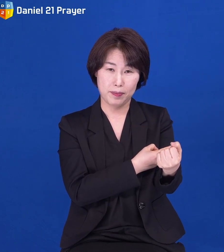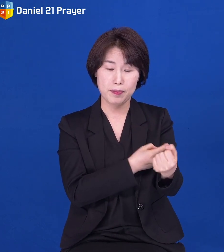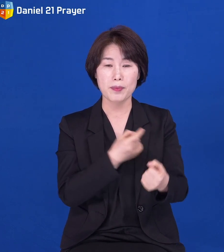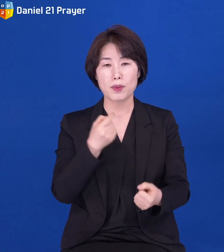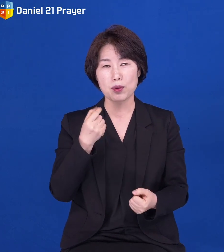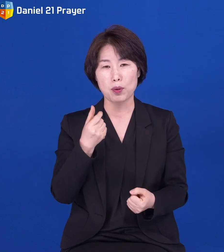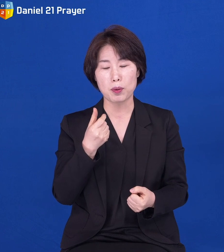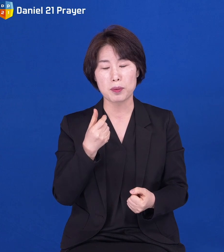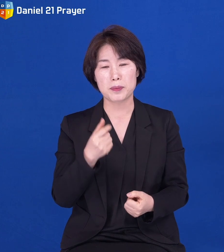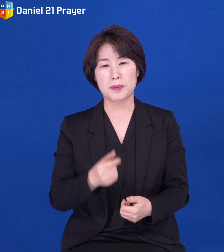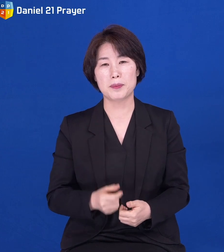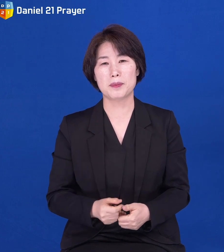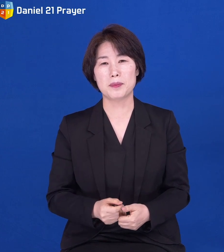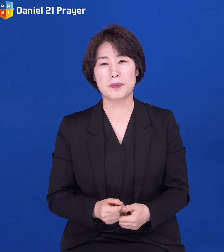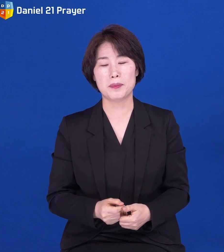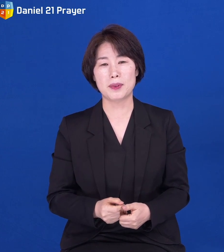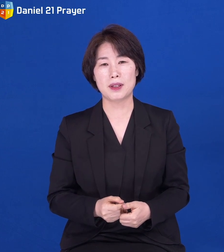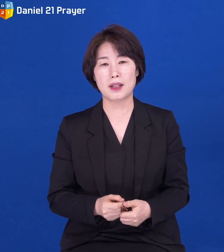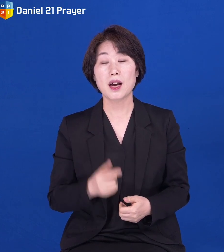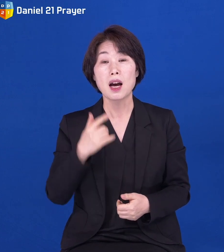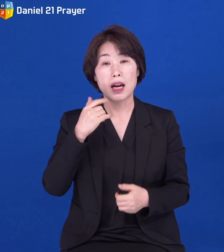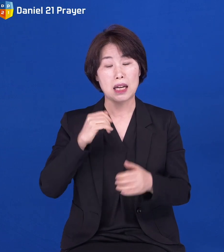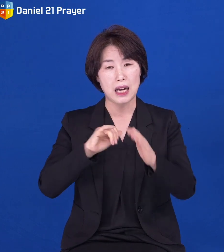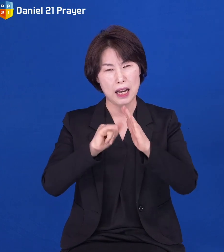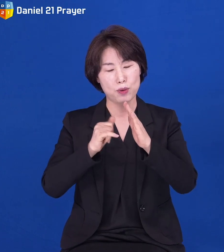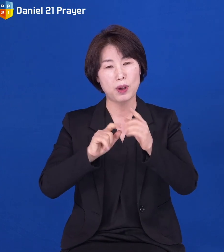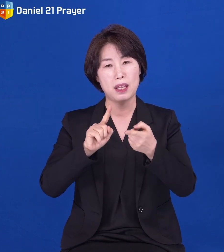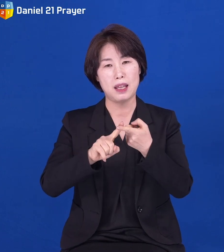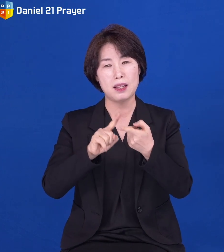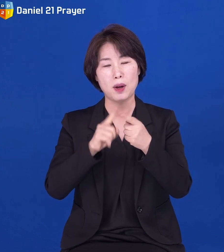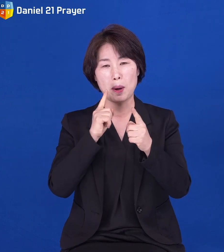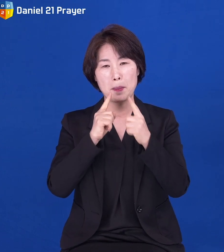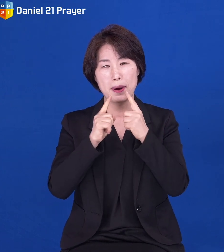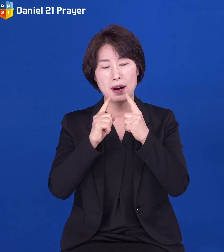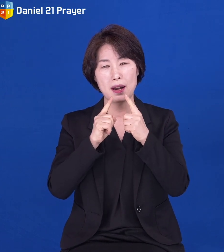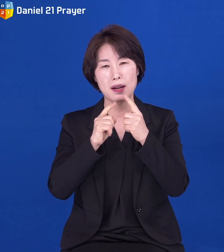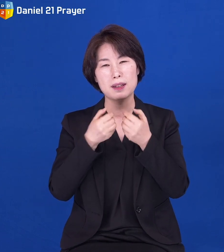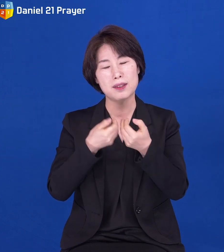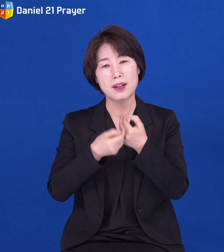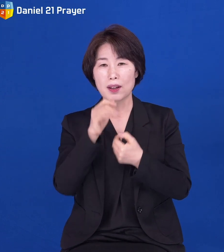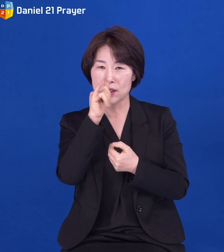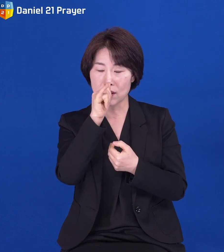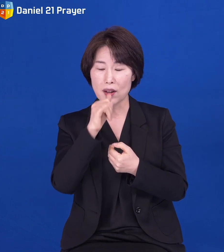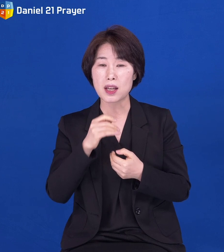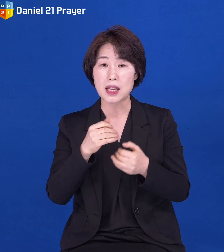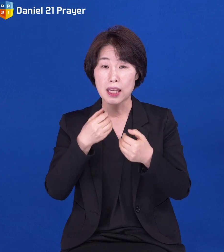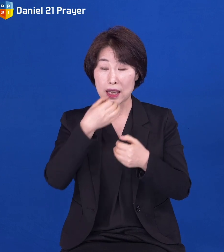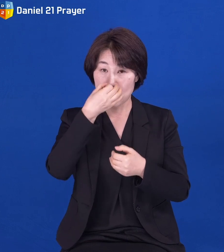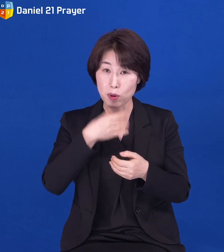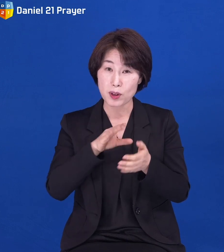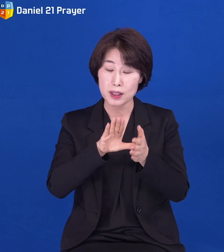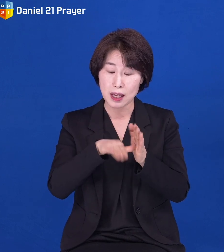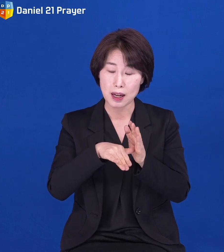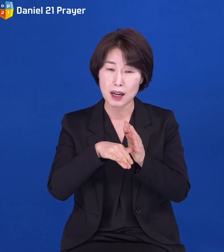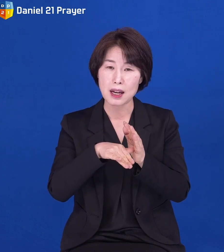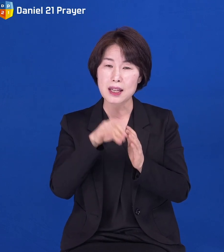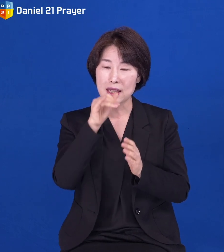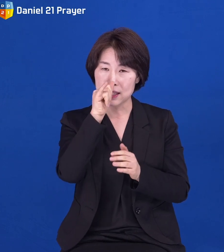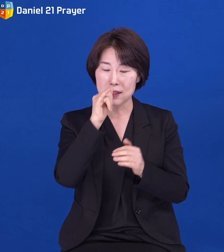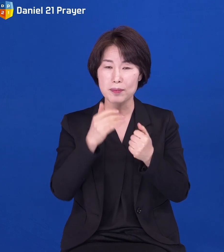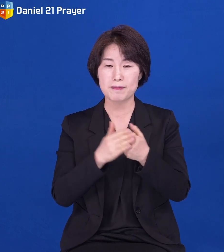있는데 그거는 저희가 이제 좋은 것만 얘기해 드릴 수 없잖아요. 그렇죠? 저희도 힘들었던 시기를 얘기해야 되니까.